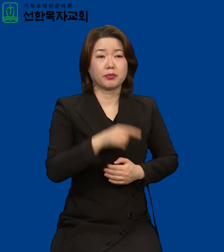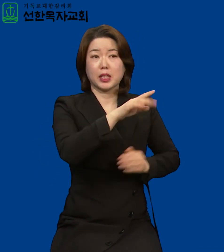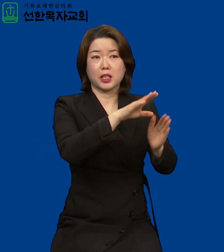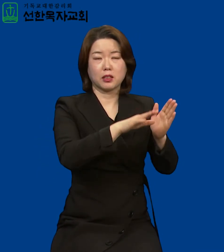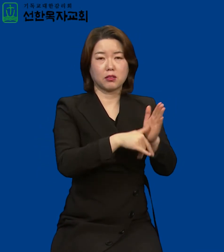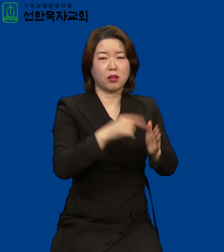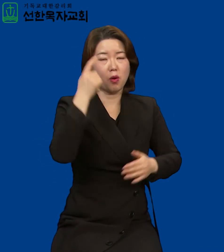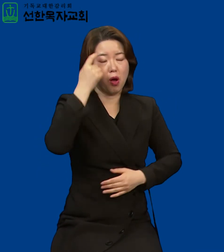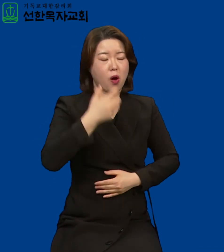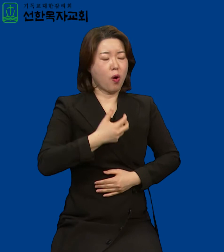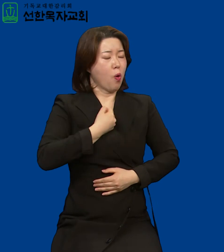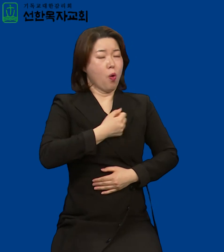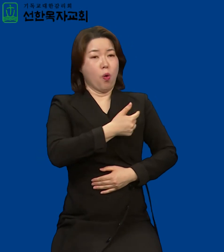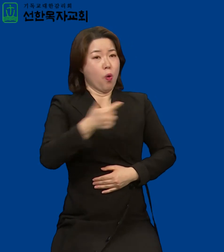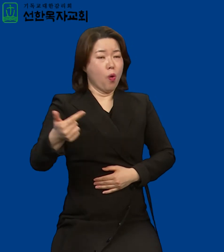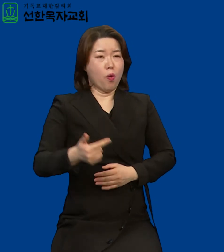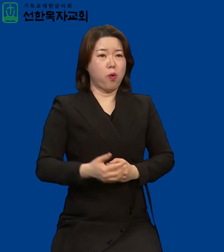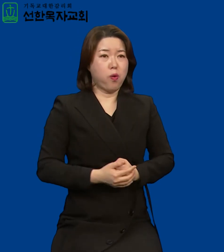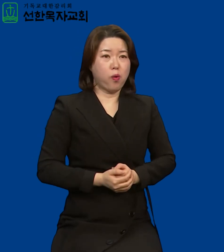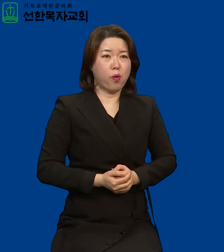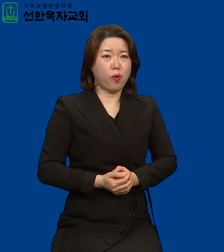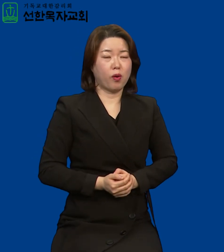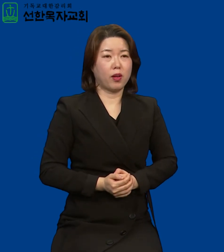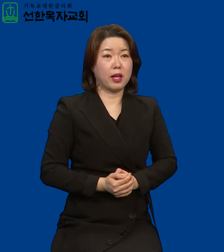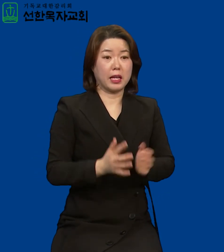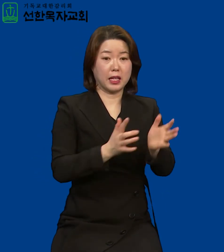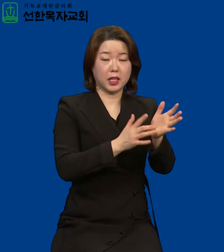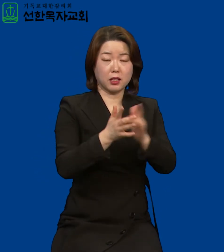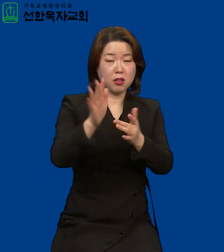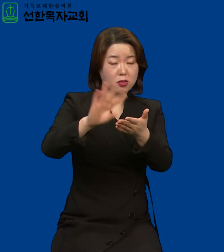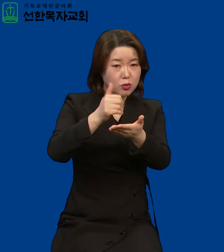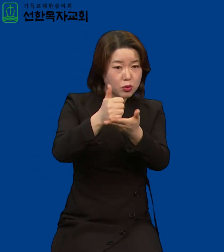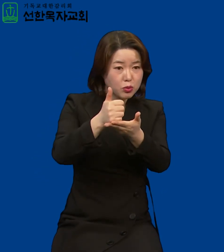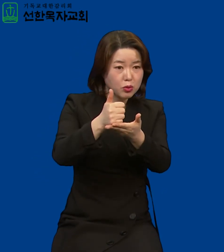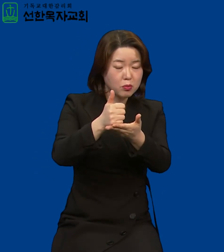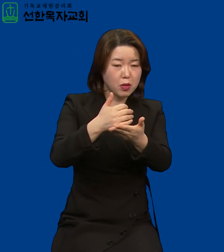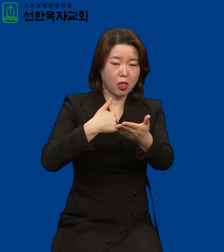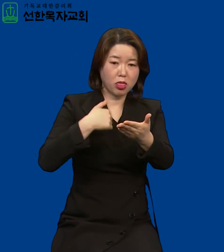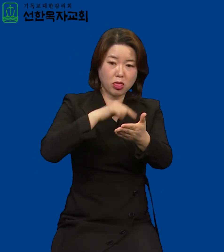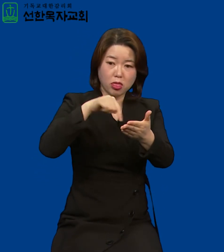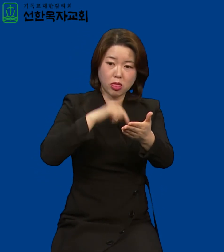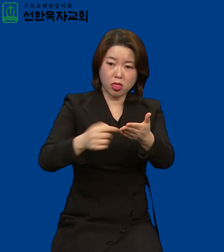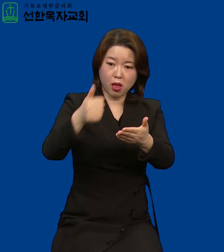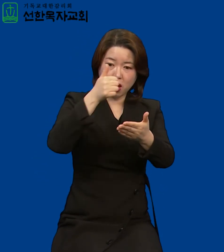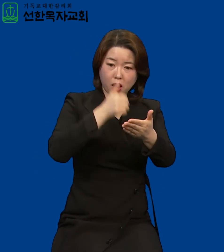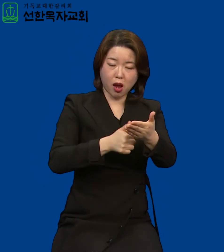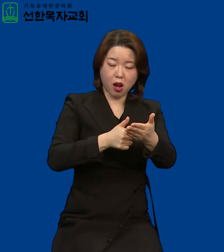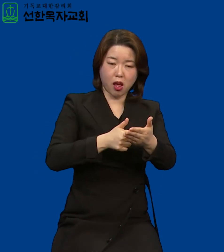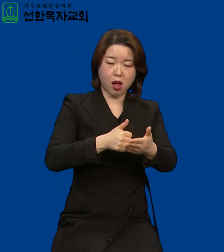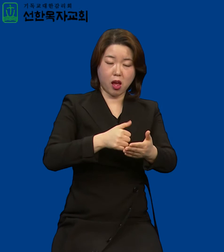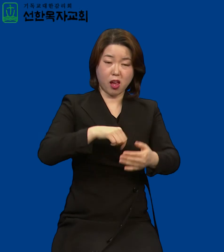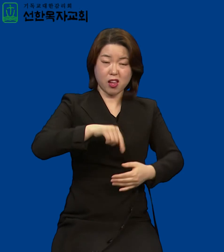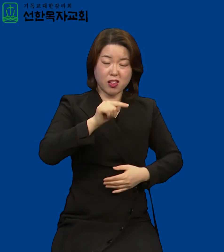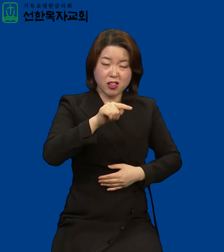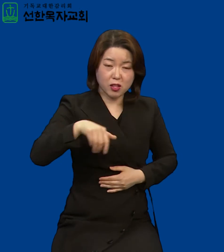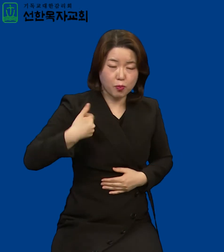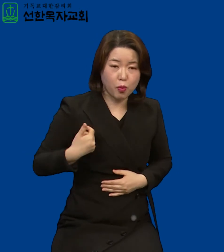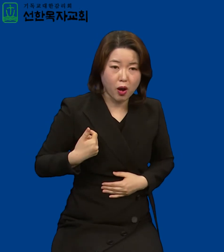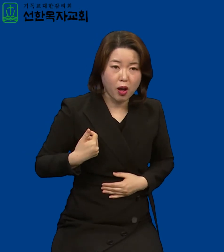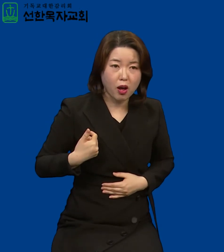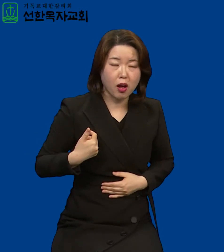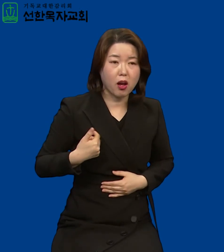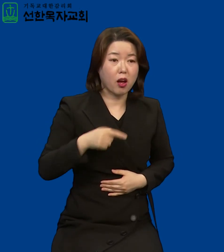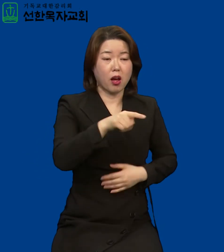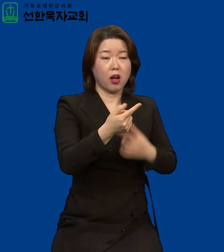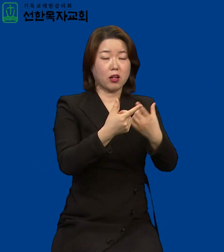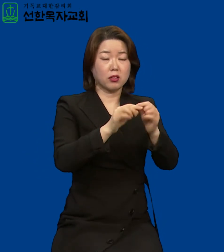그때는 충격이 컸습니다. 예수 그리스도께서 내 안에 계신 것을 스스로 알지 못하느냐, 그렇지